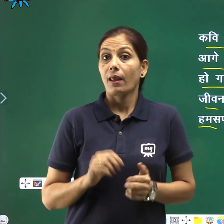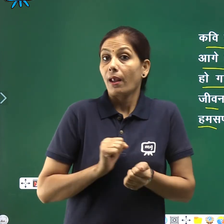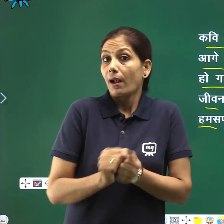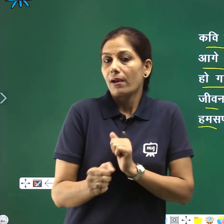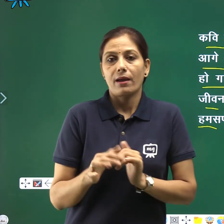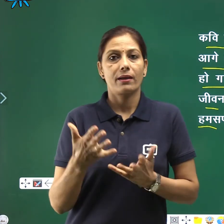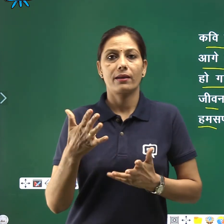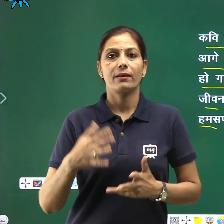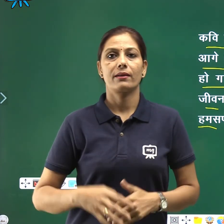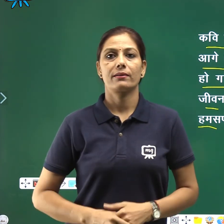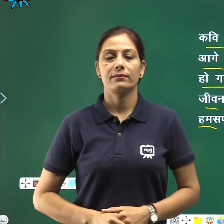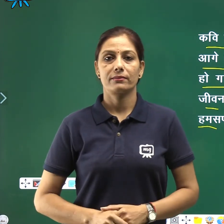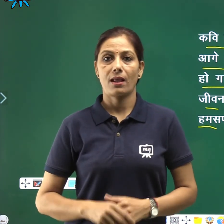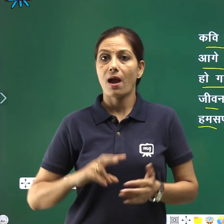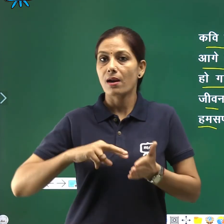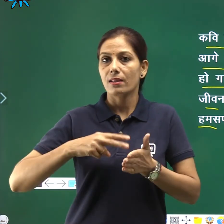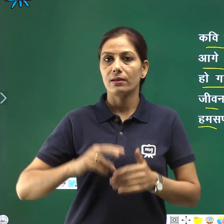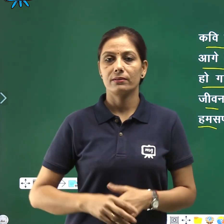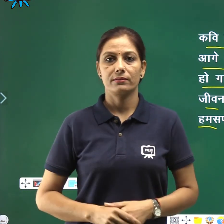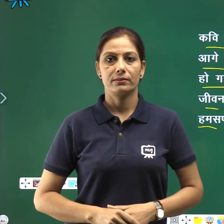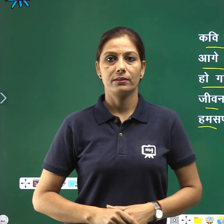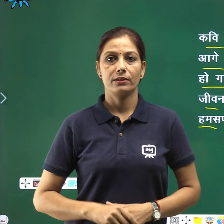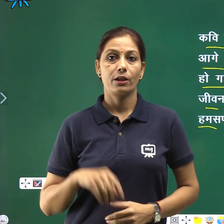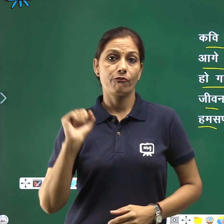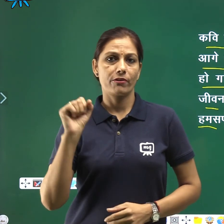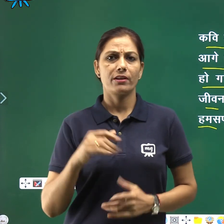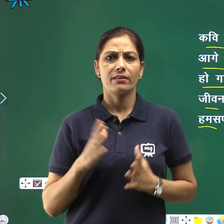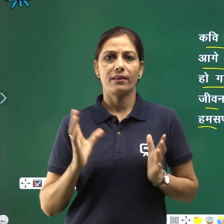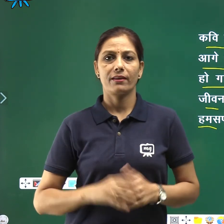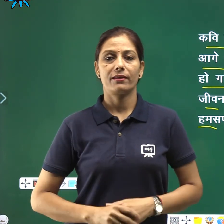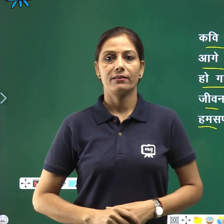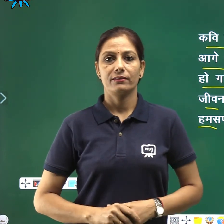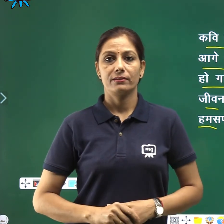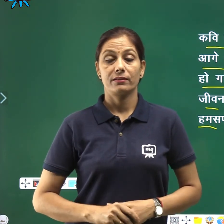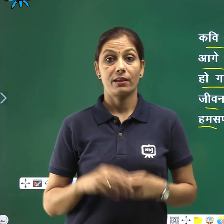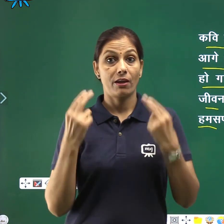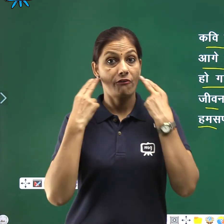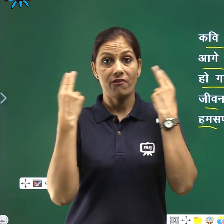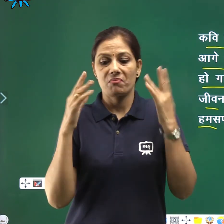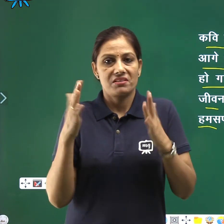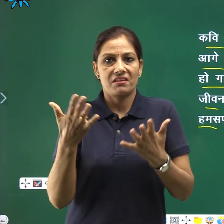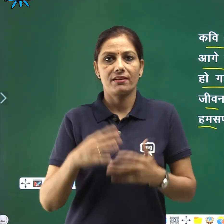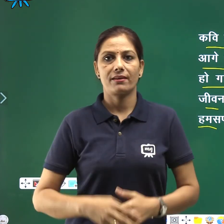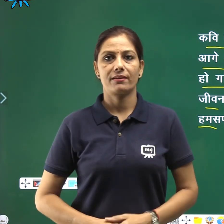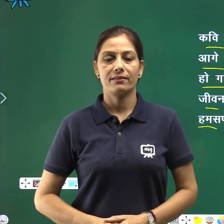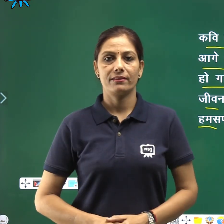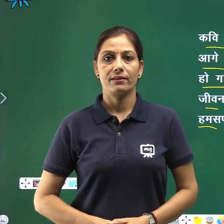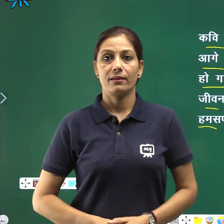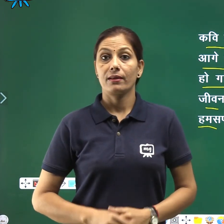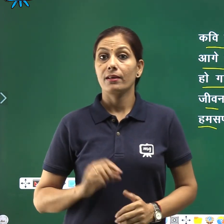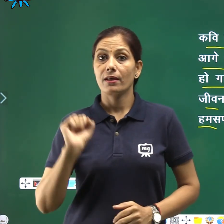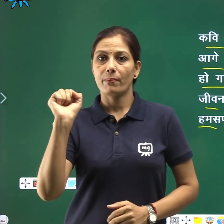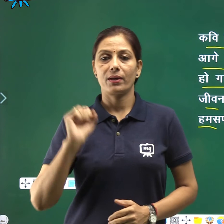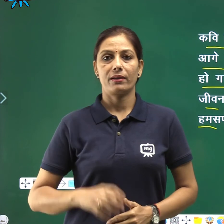घटनाएं नहीं हैं, अर्थात वे इतने प्रसिद्ध नहीं हैं कि